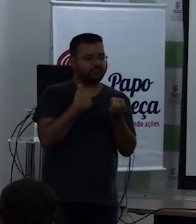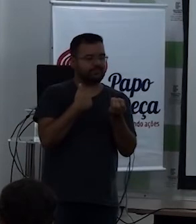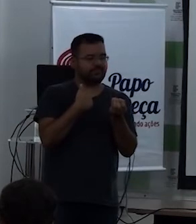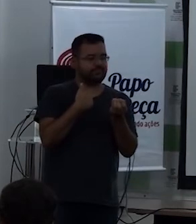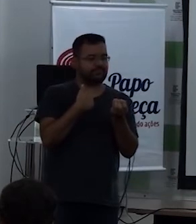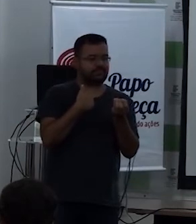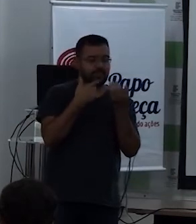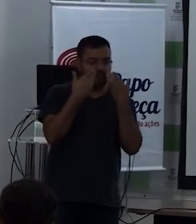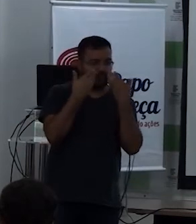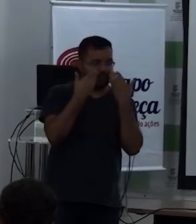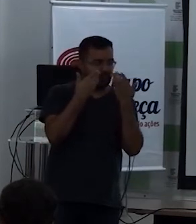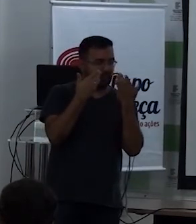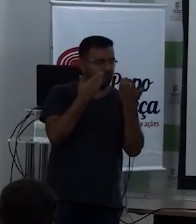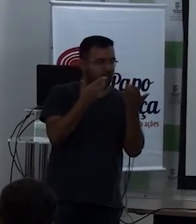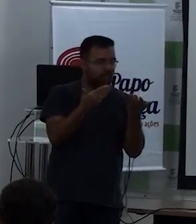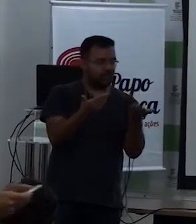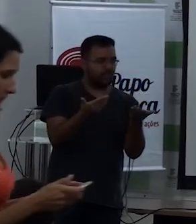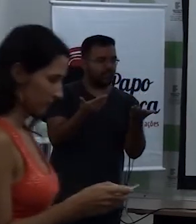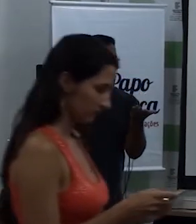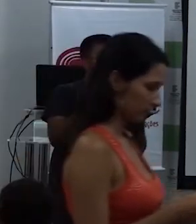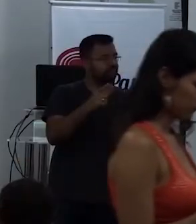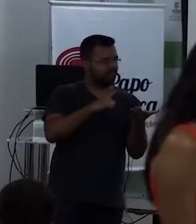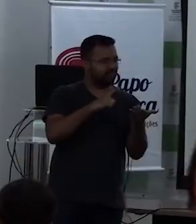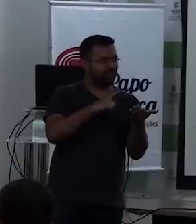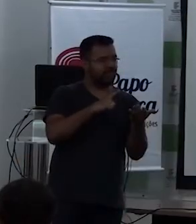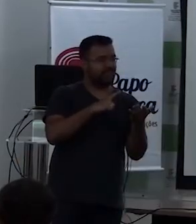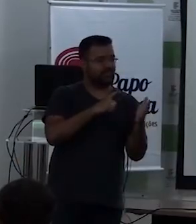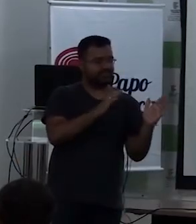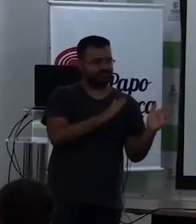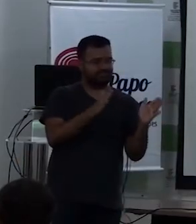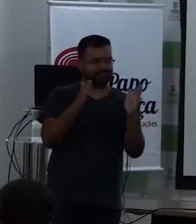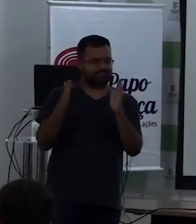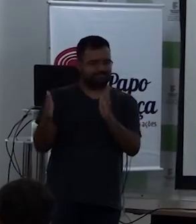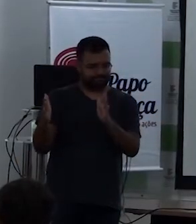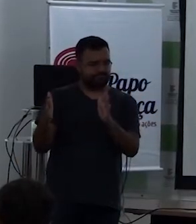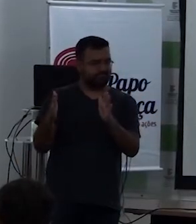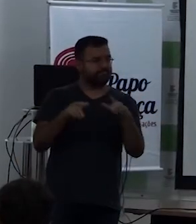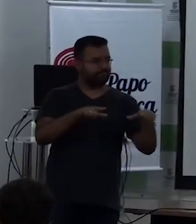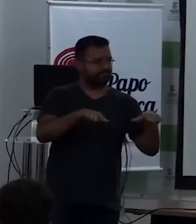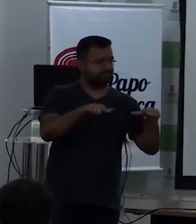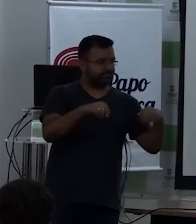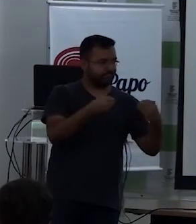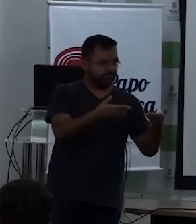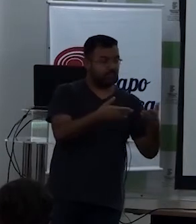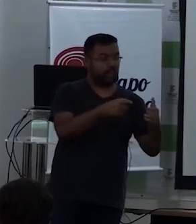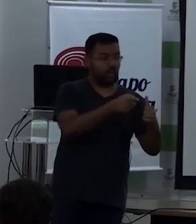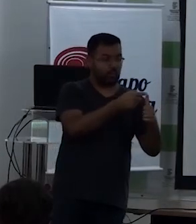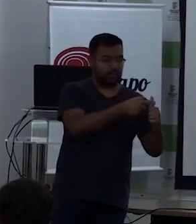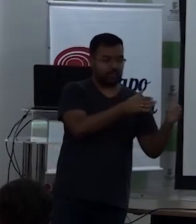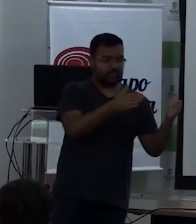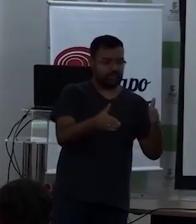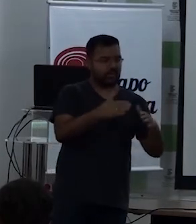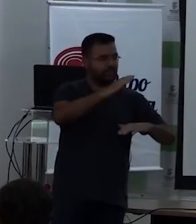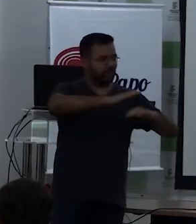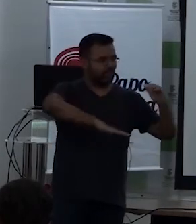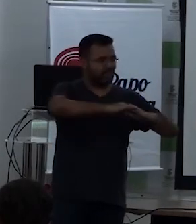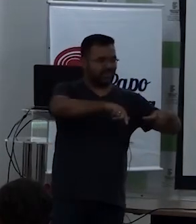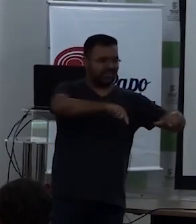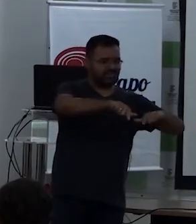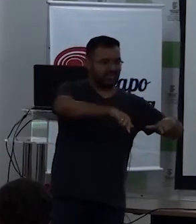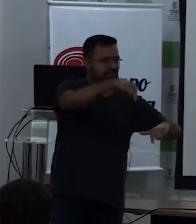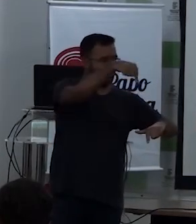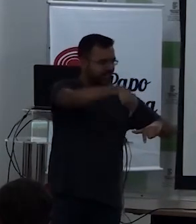nós vamos estar apresentando, a gente vai ter dois momentos de concessão de menção honrosa. O primeiro momento dos colaboradores, né, aqueles